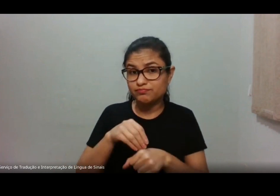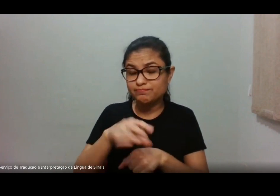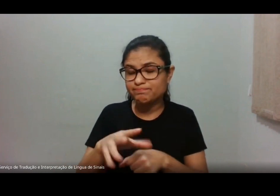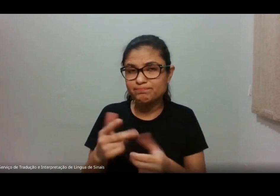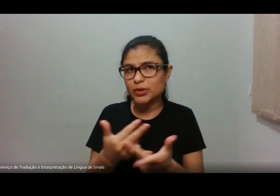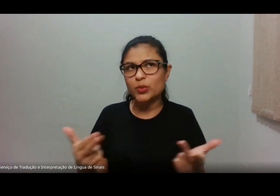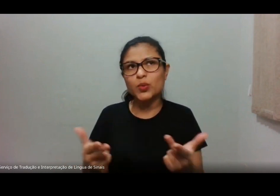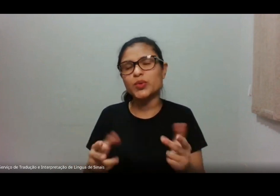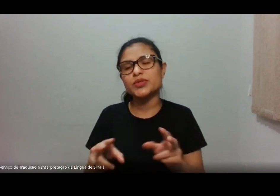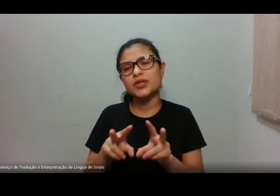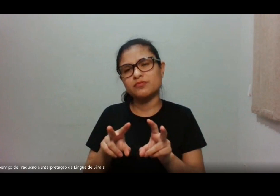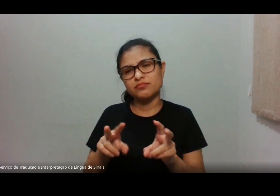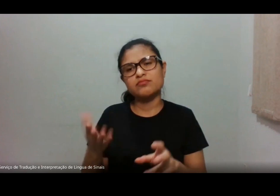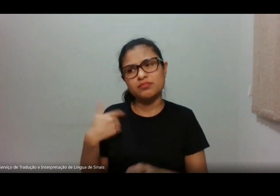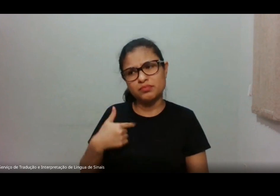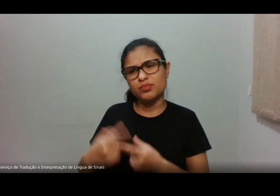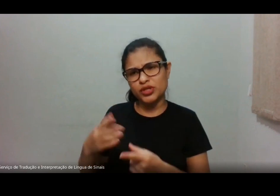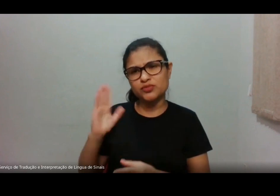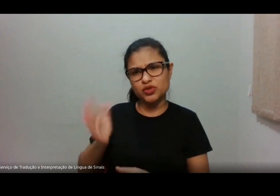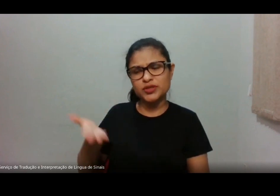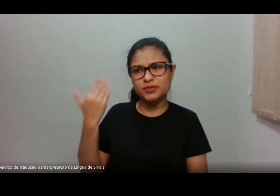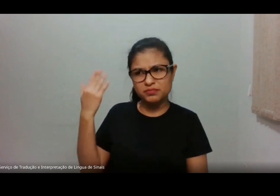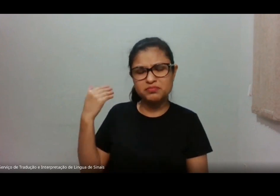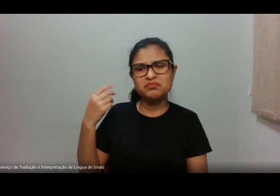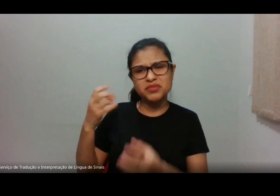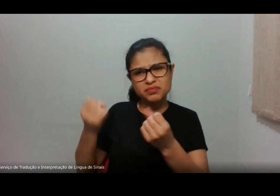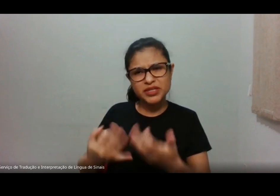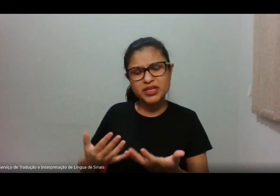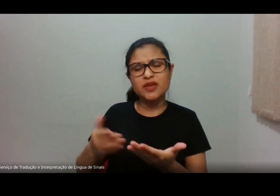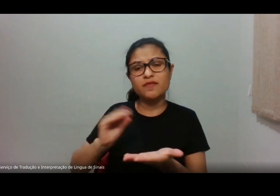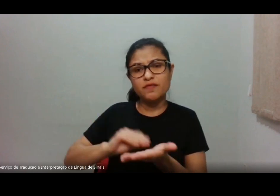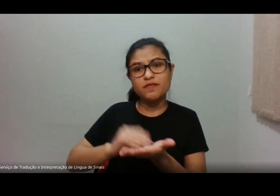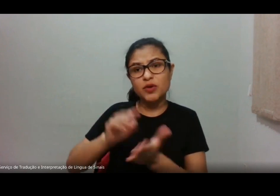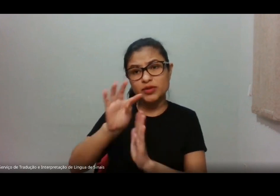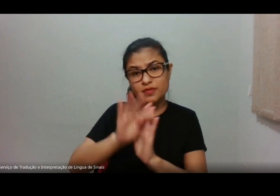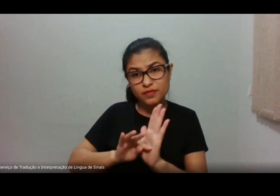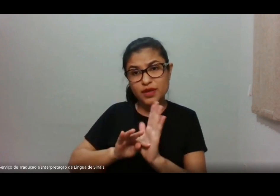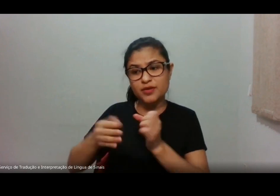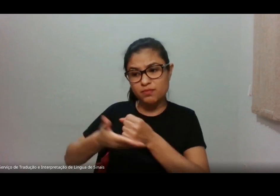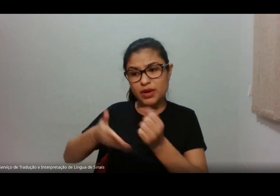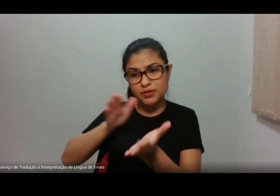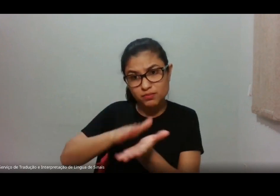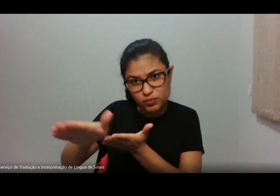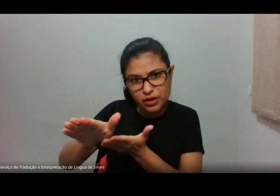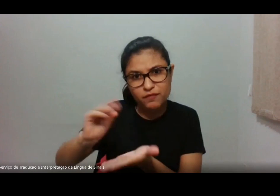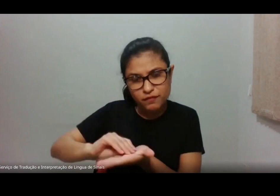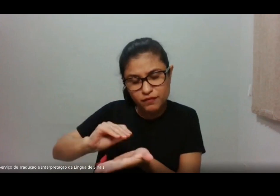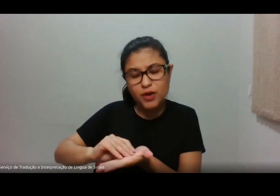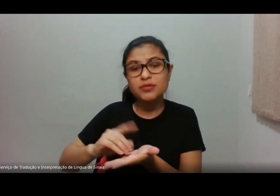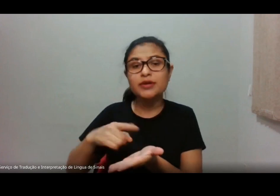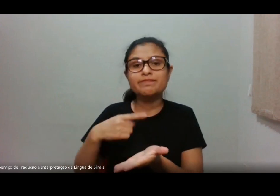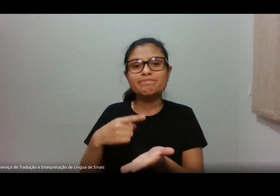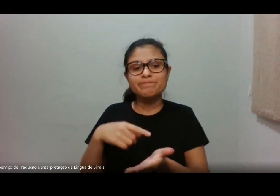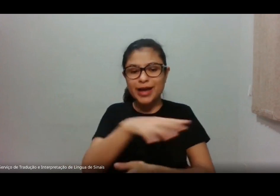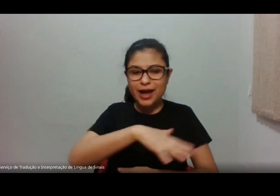para vocês de que a gente ainda tem, por não ter textos fundadores publicados, a gente ainda tem pouca aderência